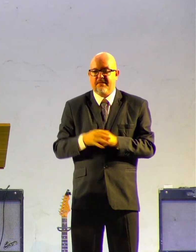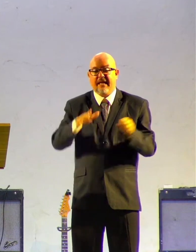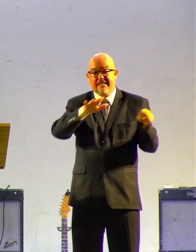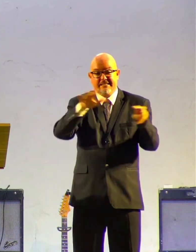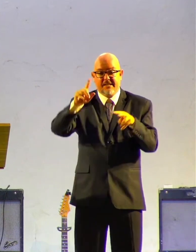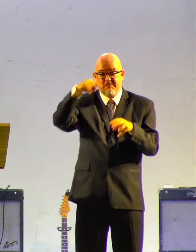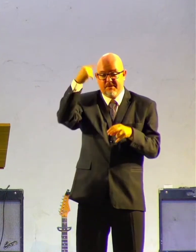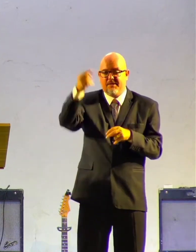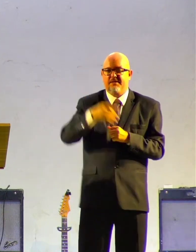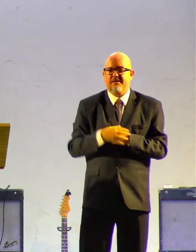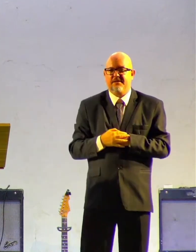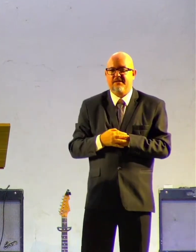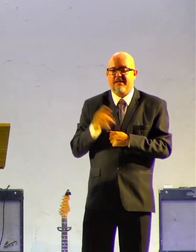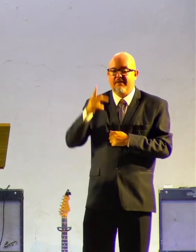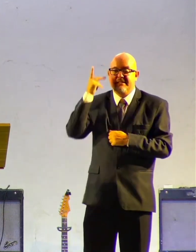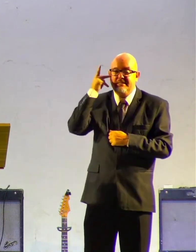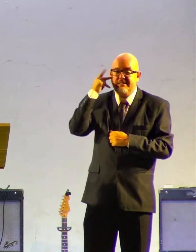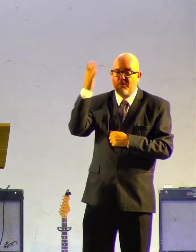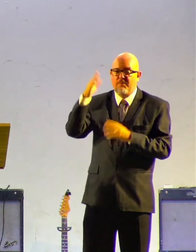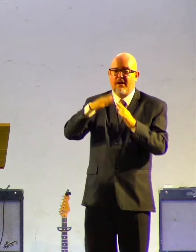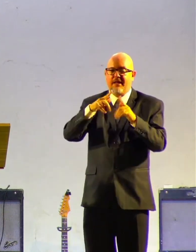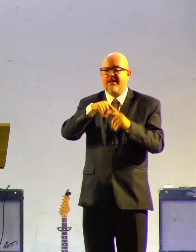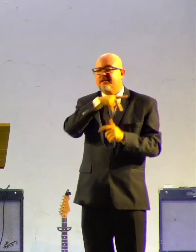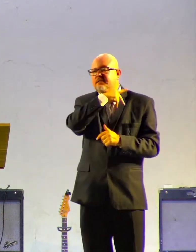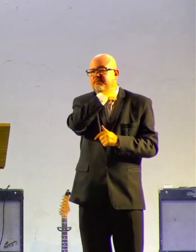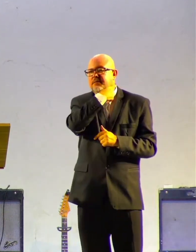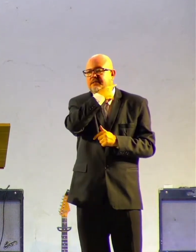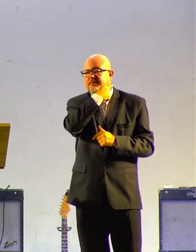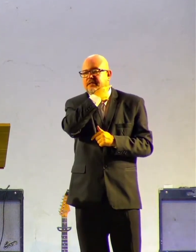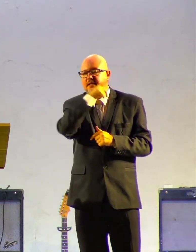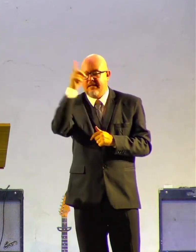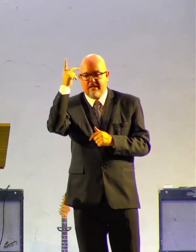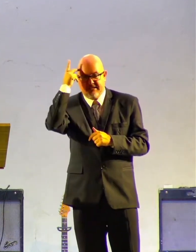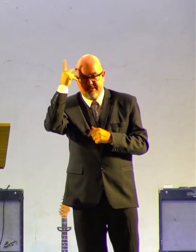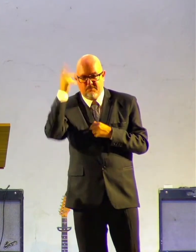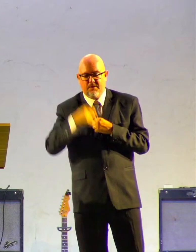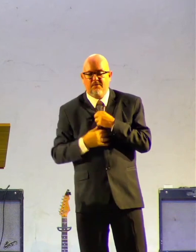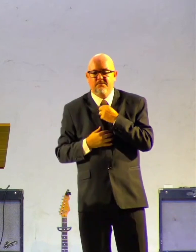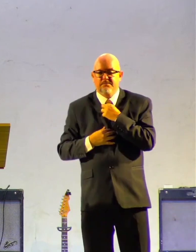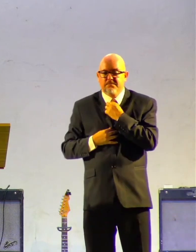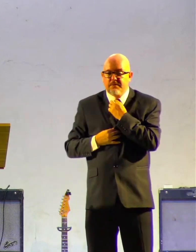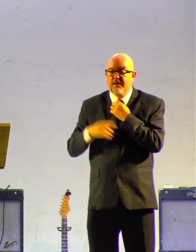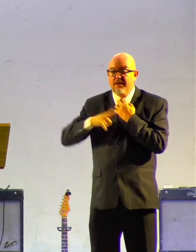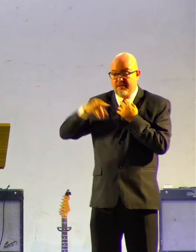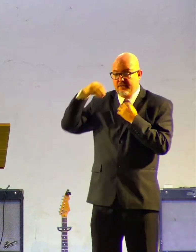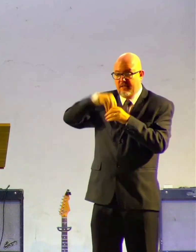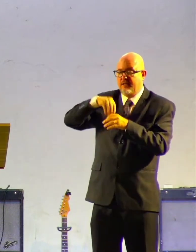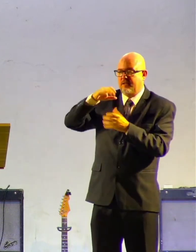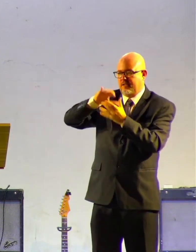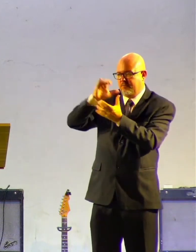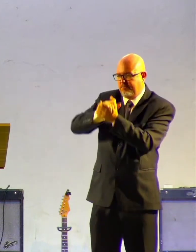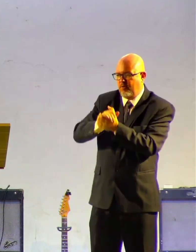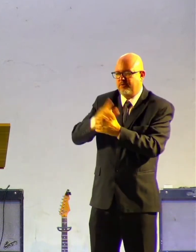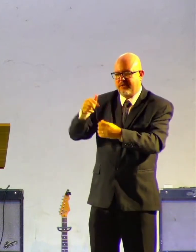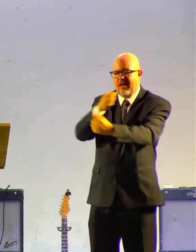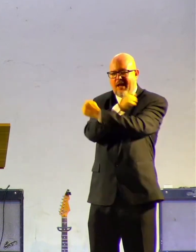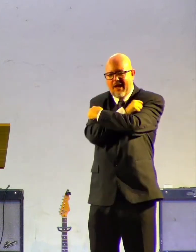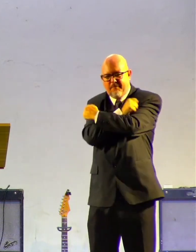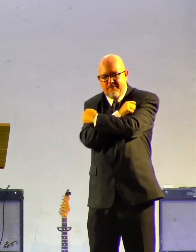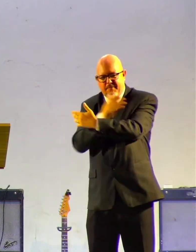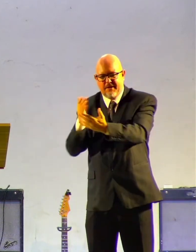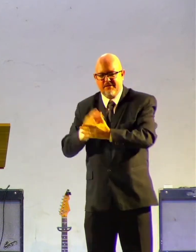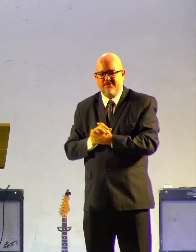seguinte eu estava lá em São Paulo, na igreja presbiteriana de Vila Mariana, e lá estava o João Miguel com a sua esposa para me dar um